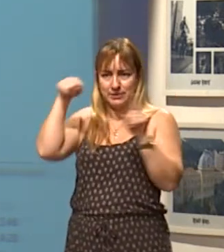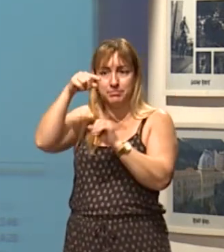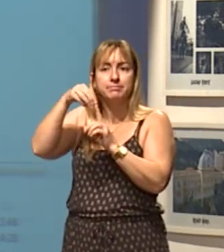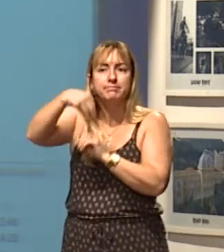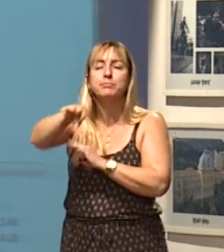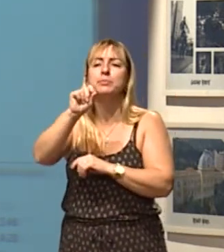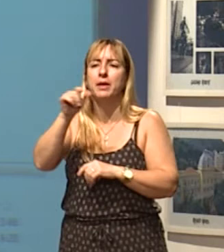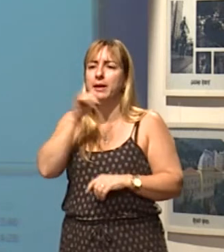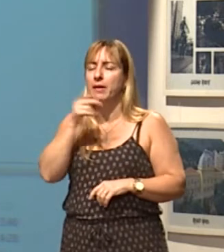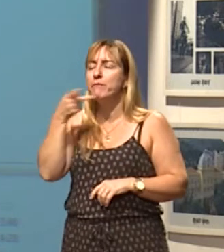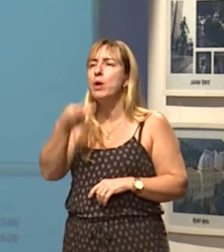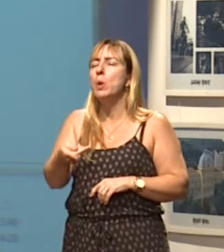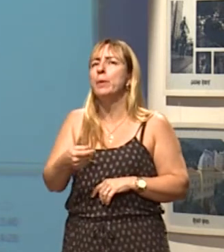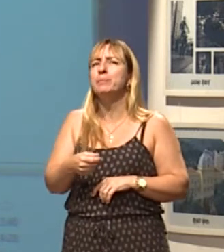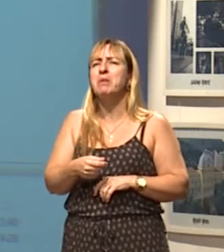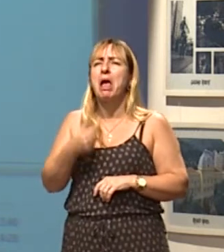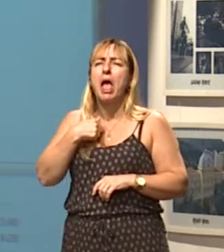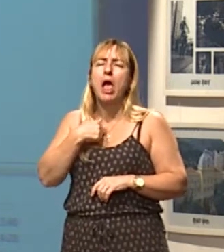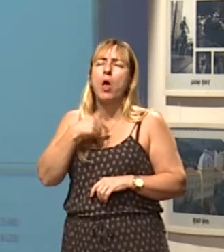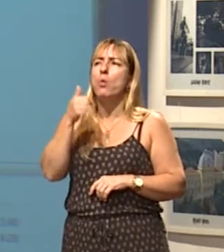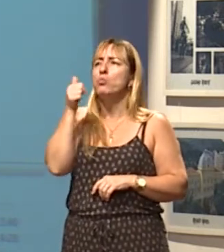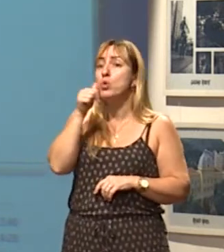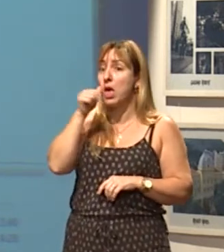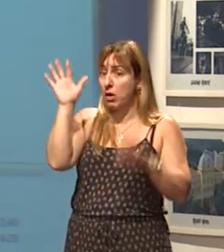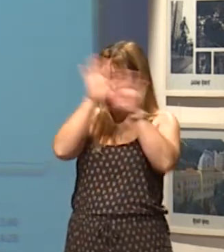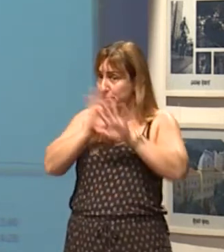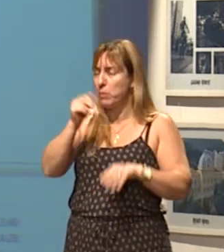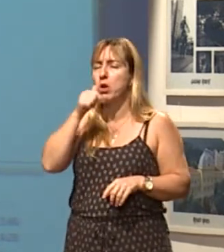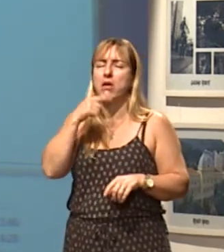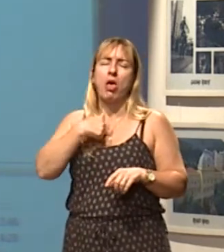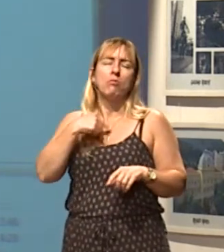pouco sobre isso e eu gostaria de complementar que